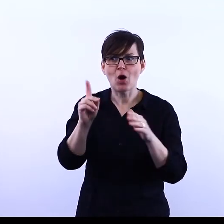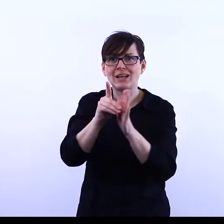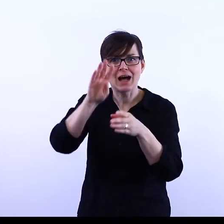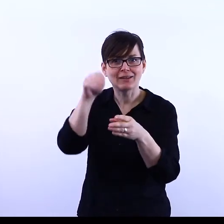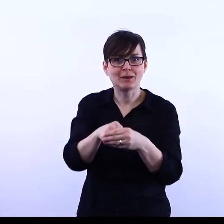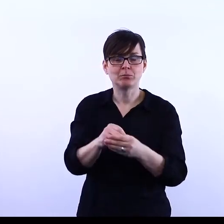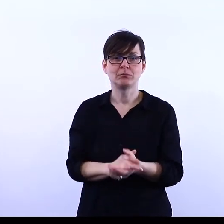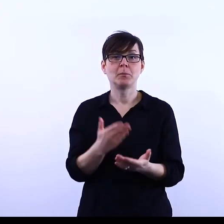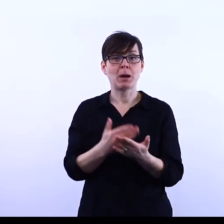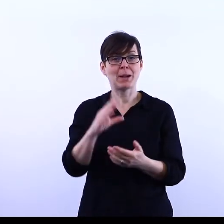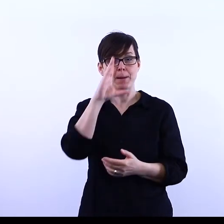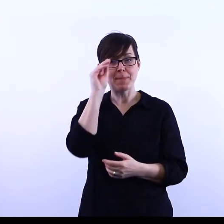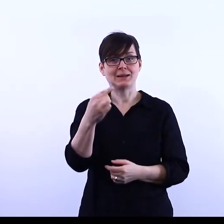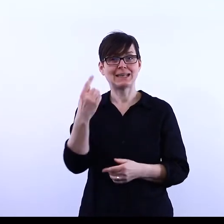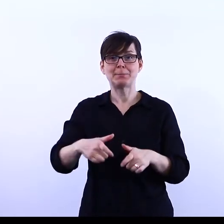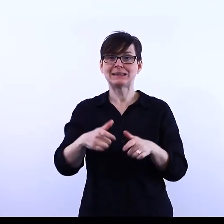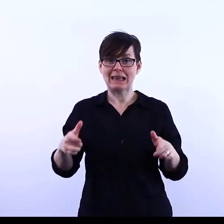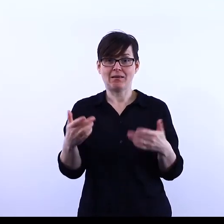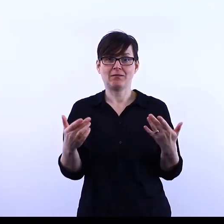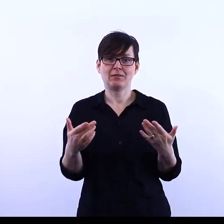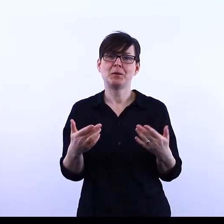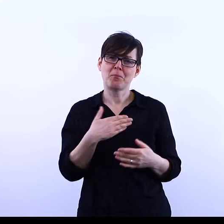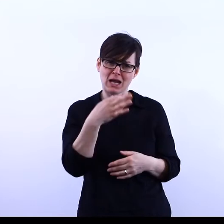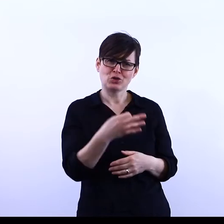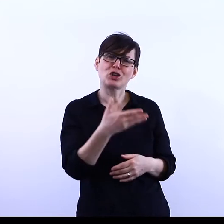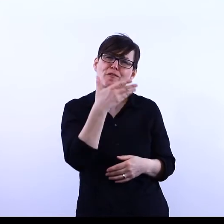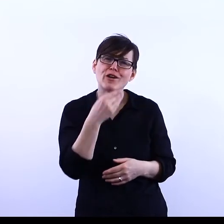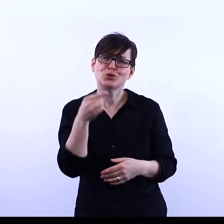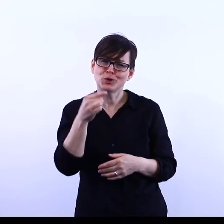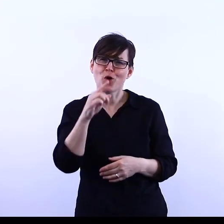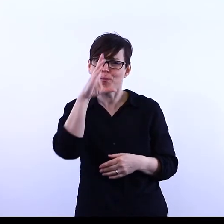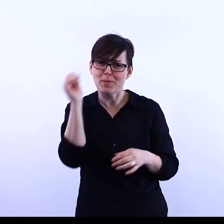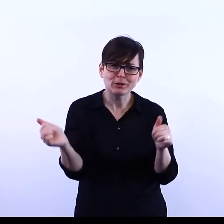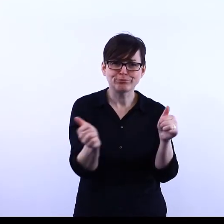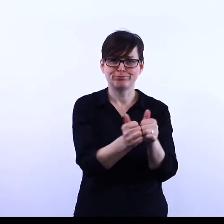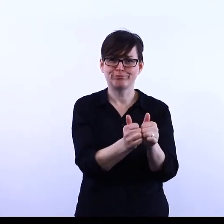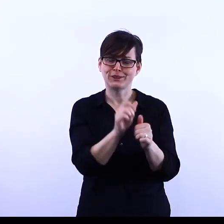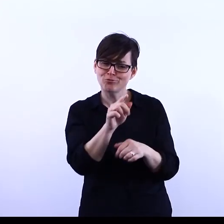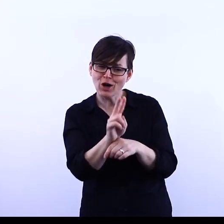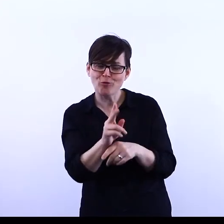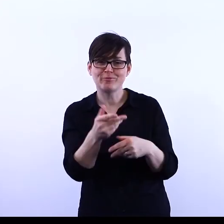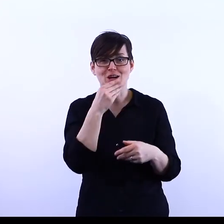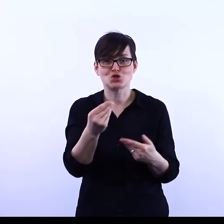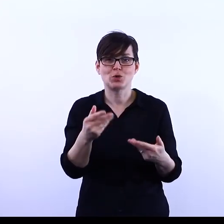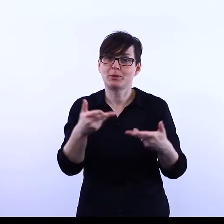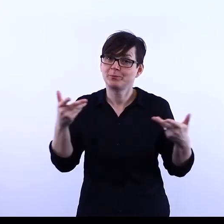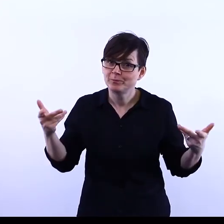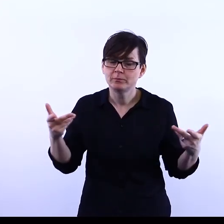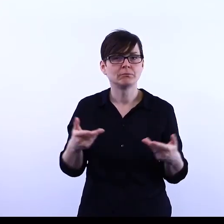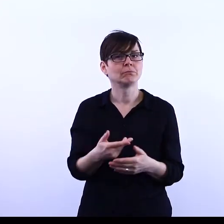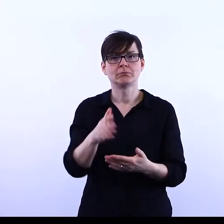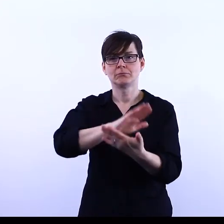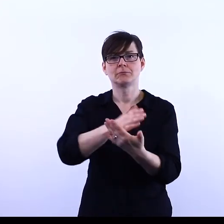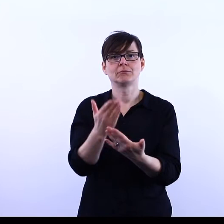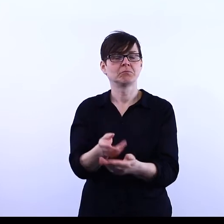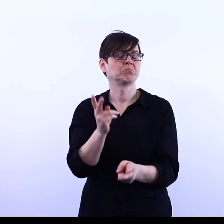ist Kindergärtner, also ich würde mir für meine Tochter wünschen, dass wir etwas mehr männliche Kindergärtner hätten, wird auch wieder rückübersetzt,